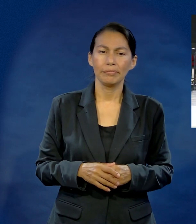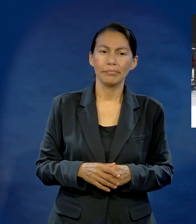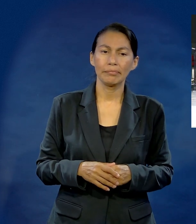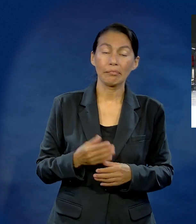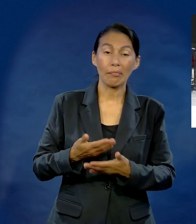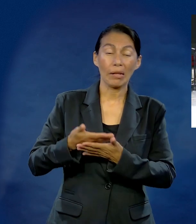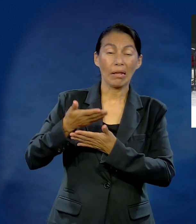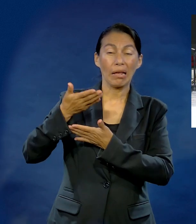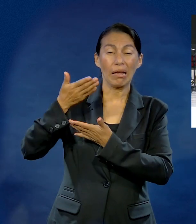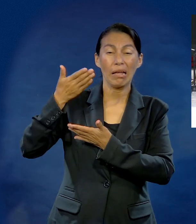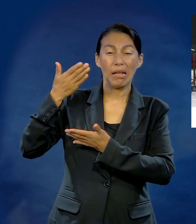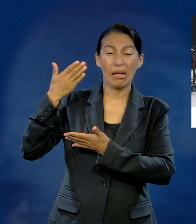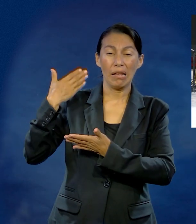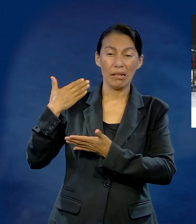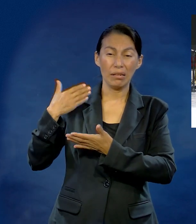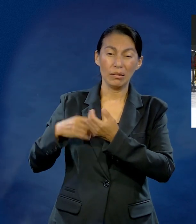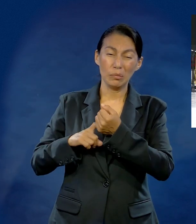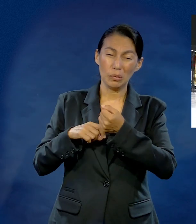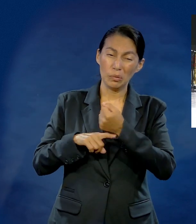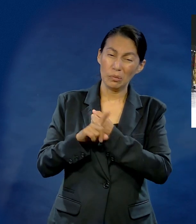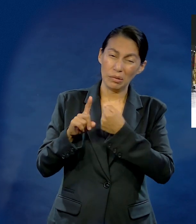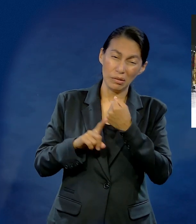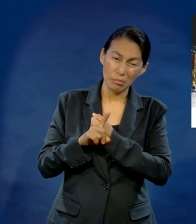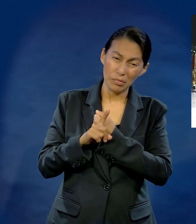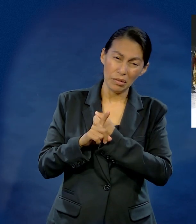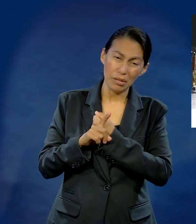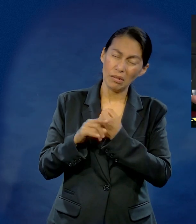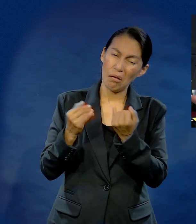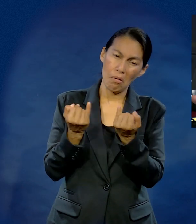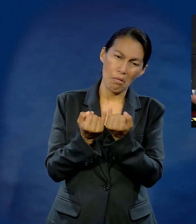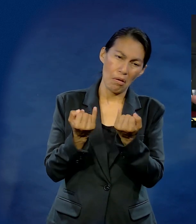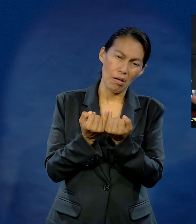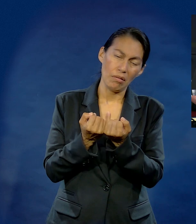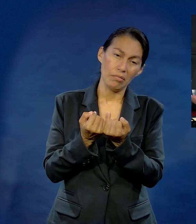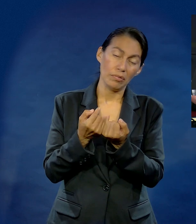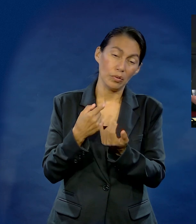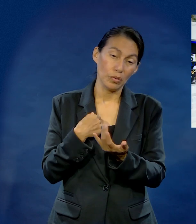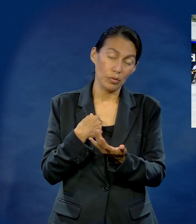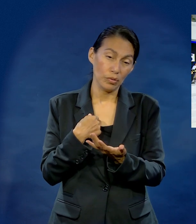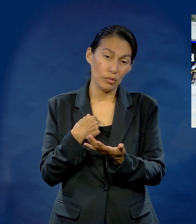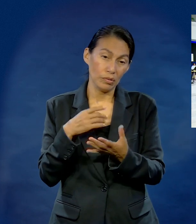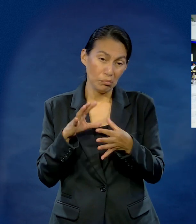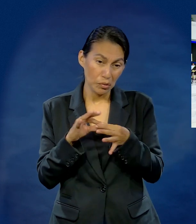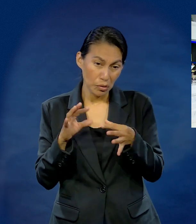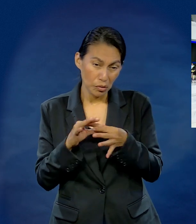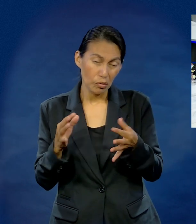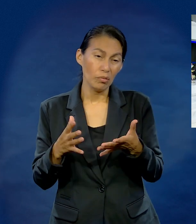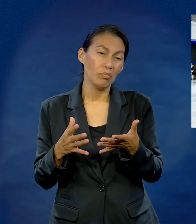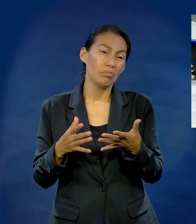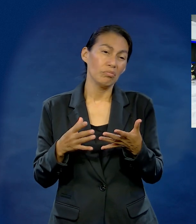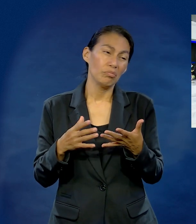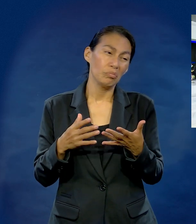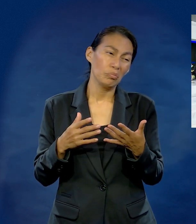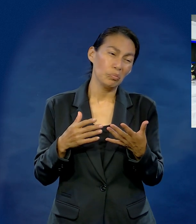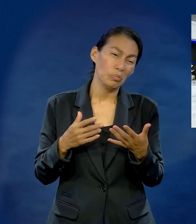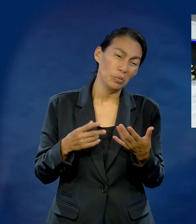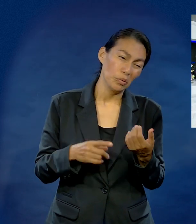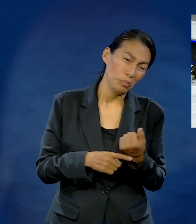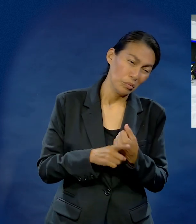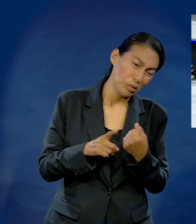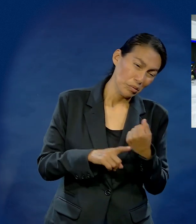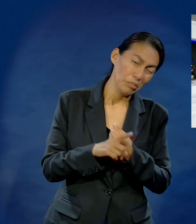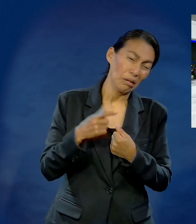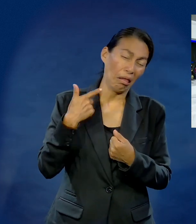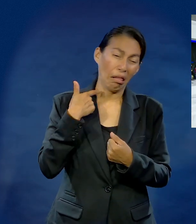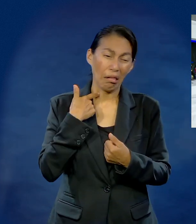lo que ven. Y esa es una responsabilidad enorme para nosotros como padres. Pero el